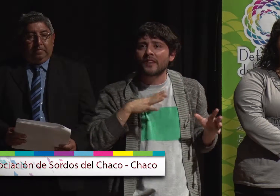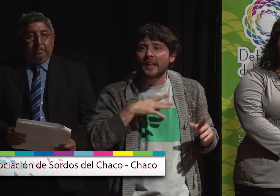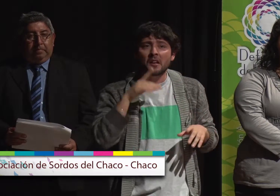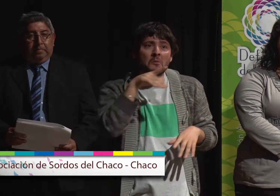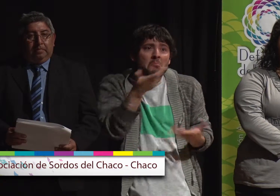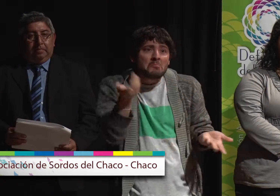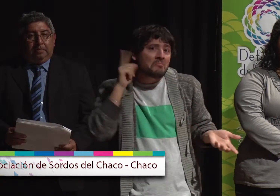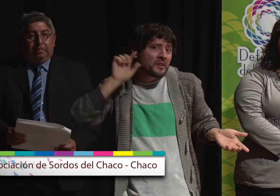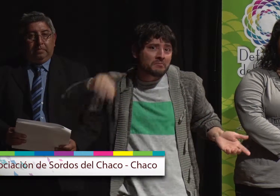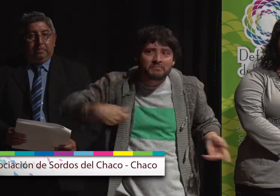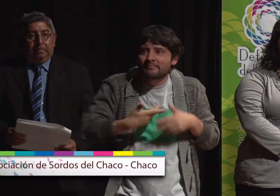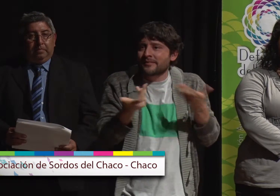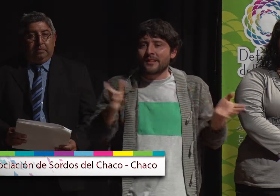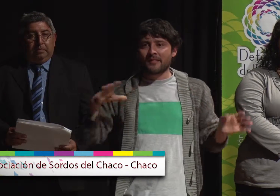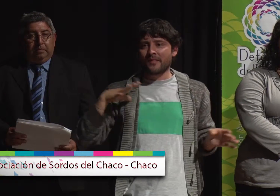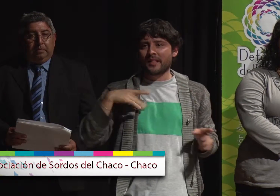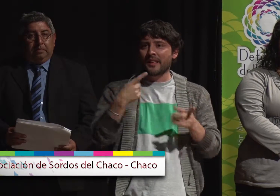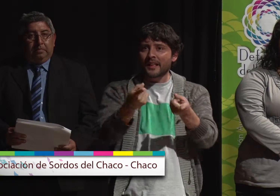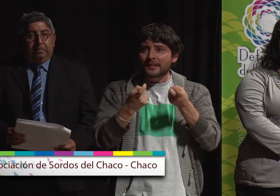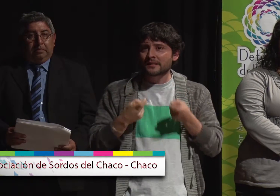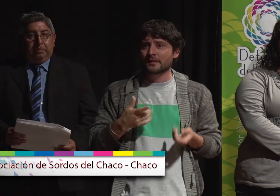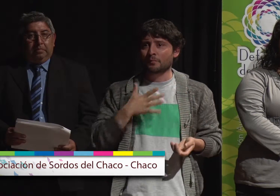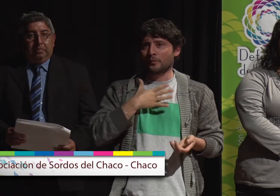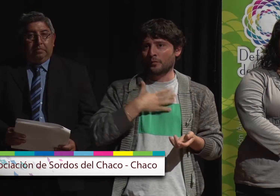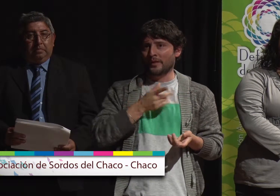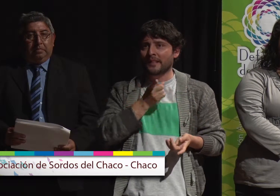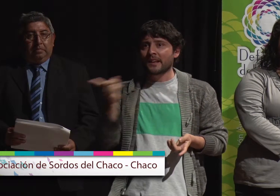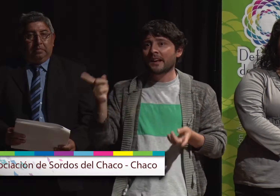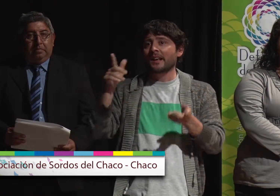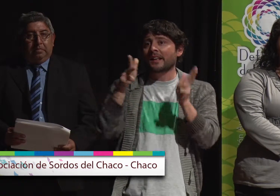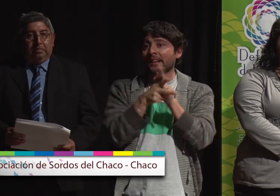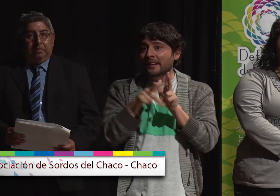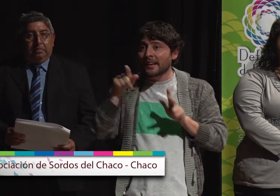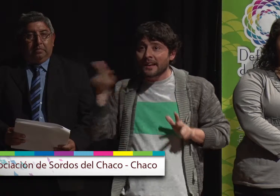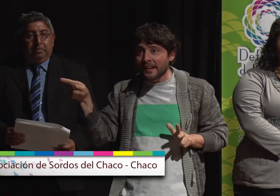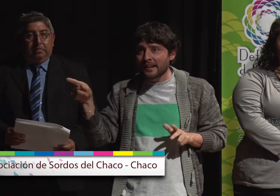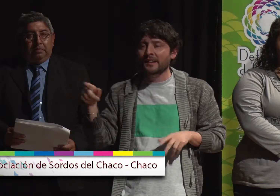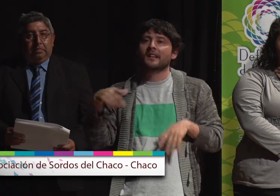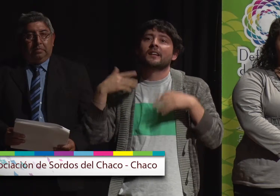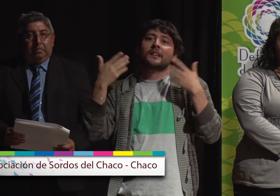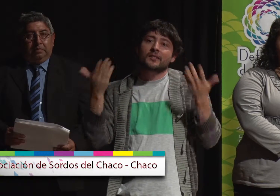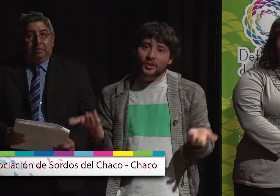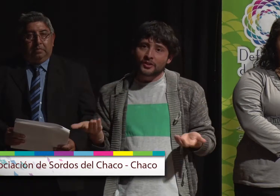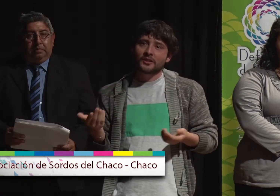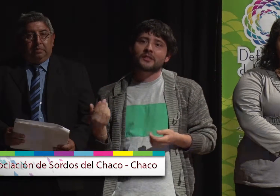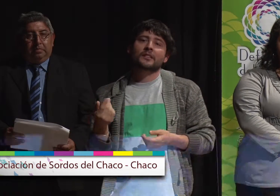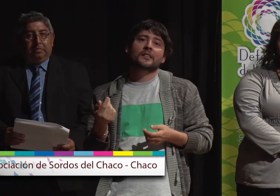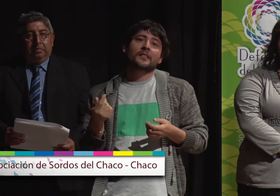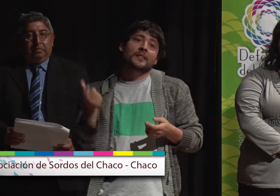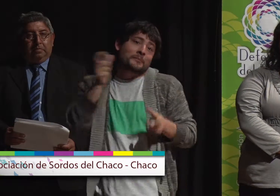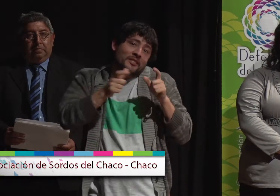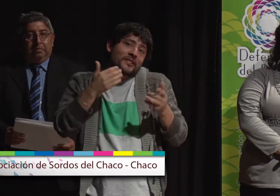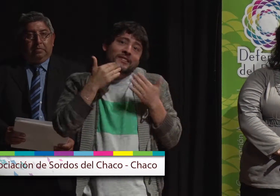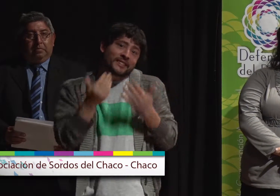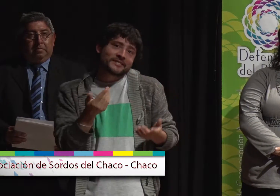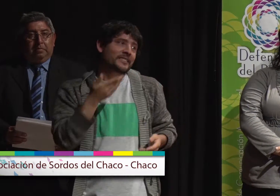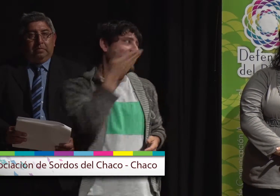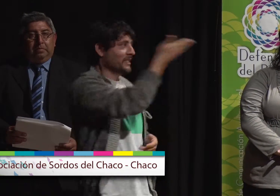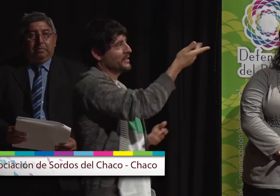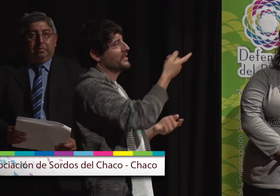algunos hay subtitulados, en algunos no, en otros no hay intérpretes, falta. Y eso es una necesidad que tenemos y que pedimos. Muchas gracias